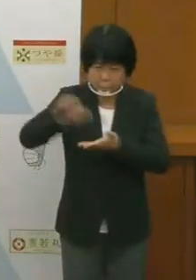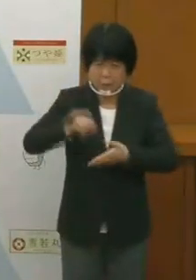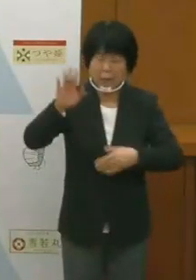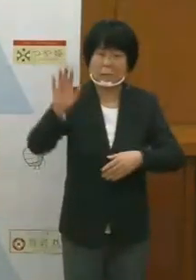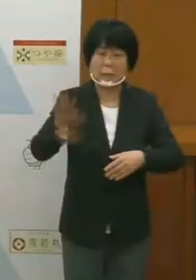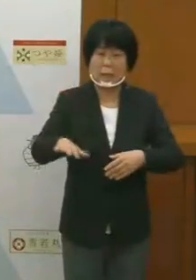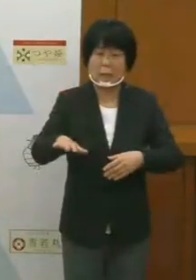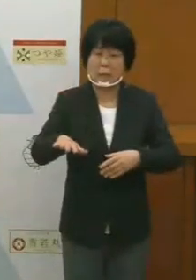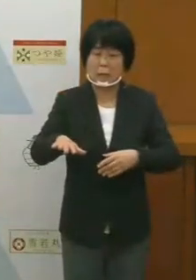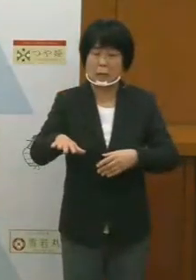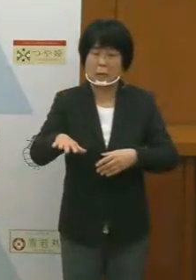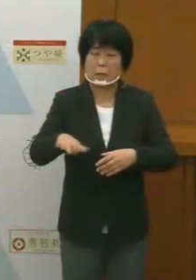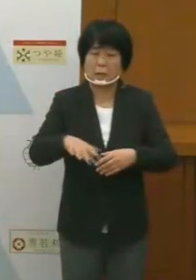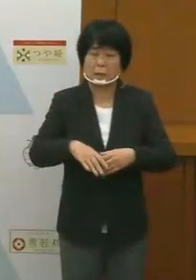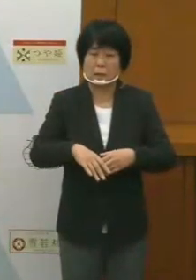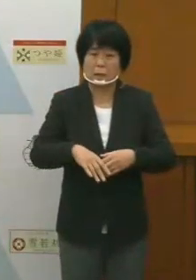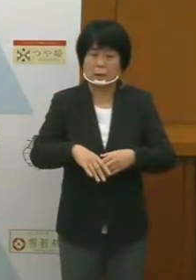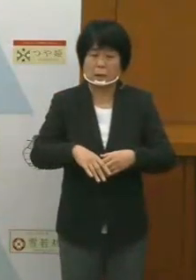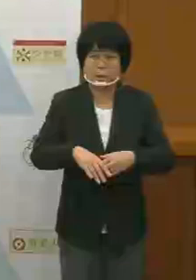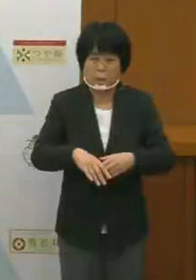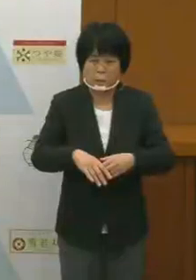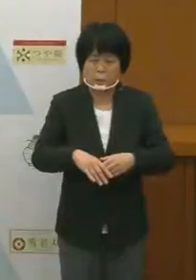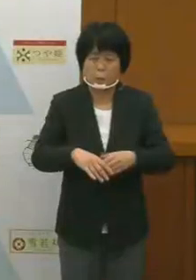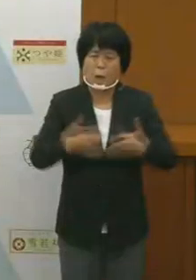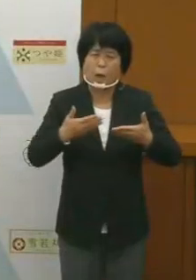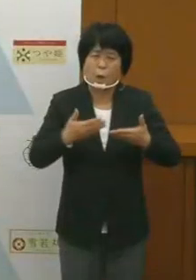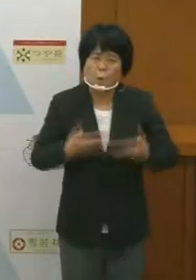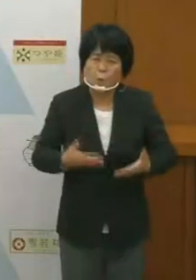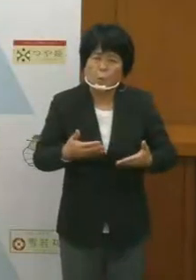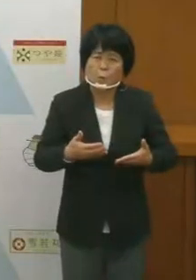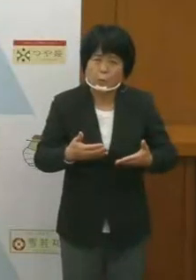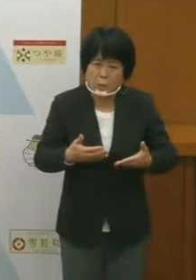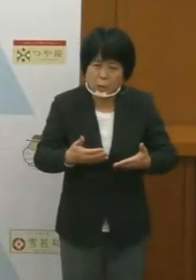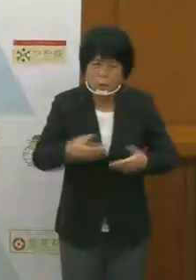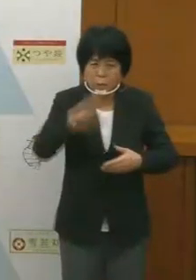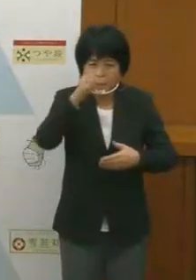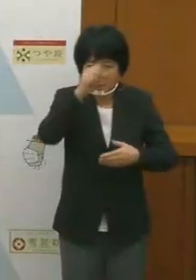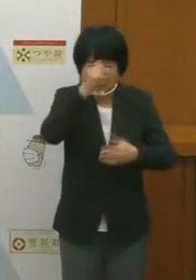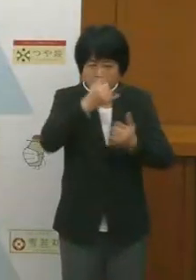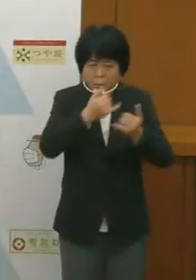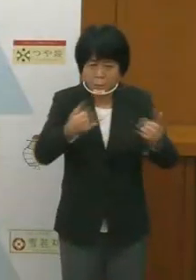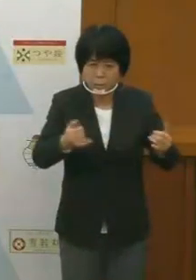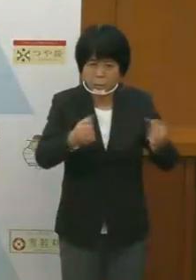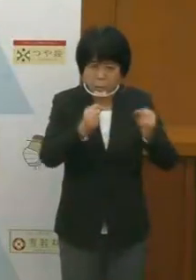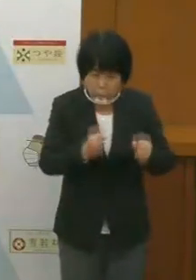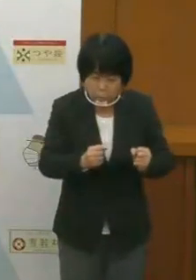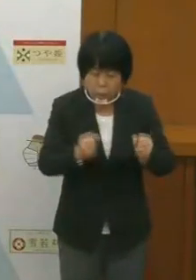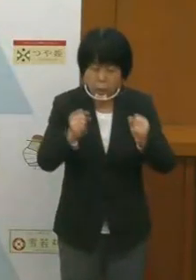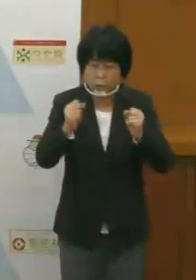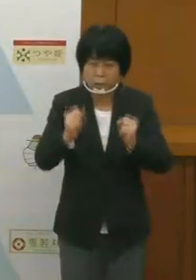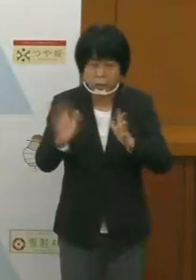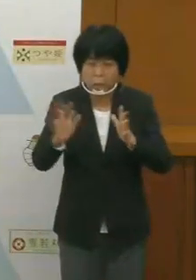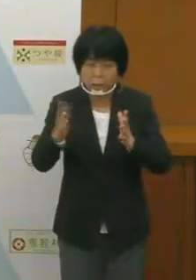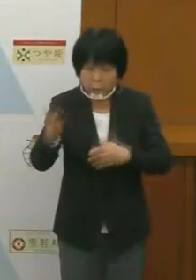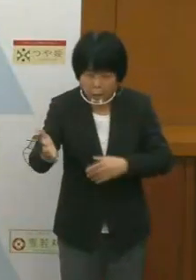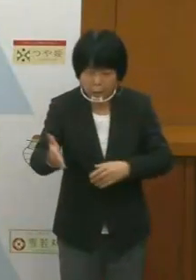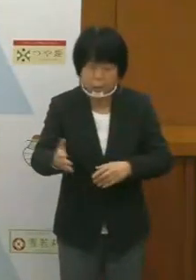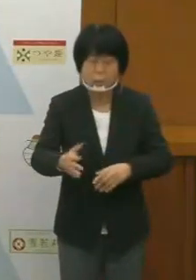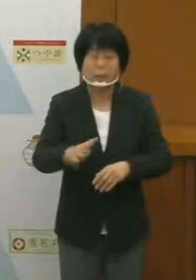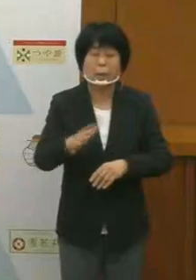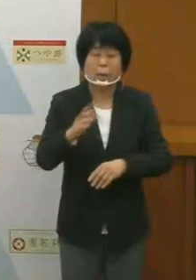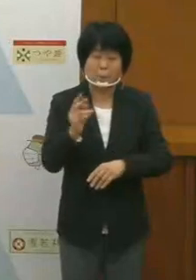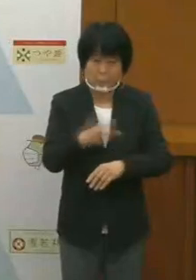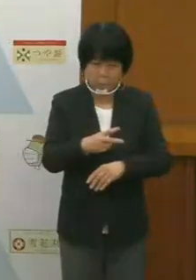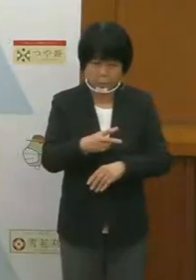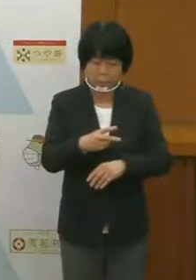して、あとはもう重症者が出るか出ないか、そして感染経路不明者